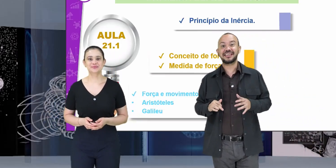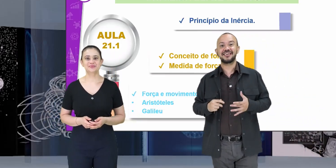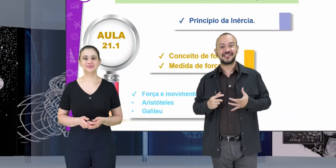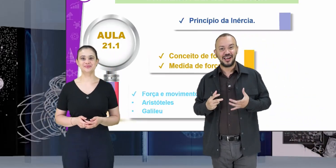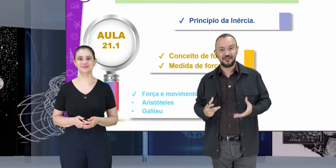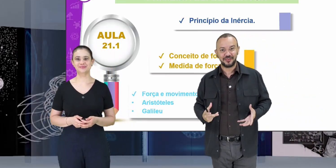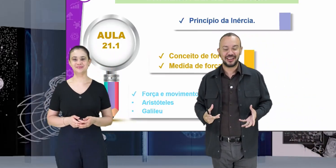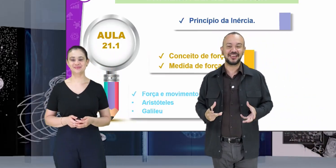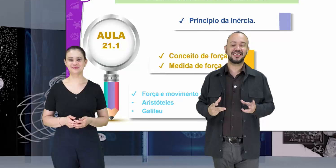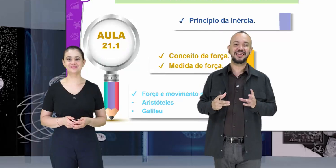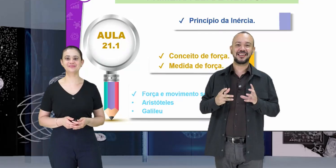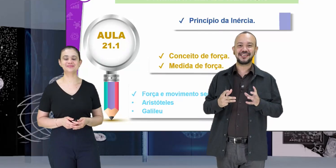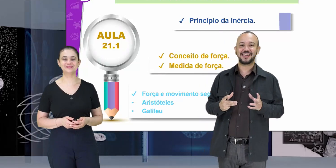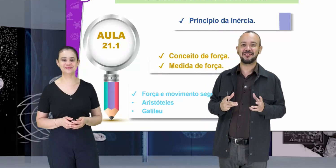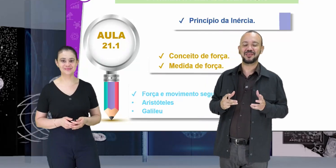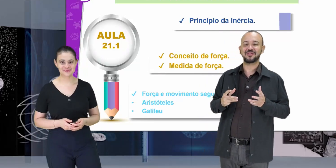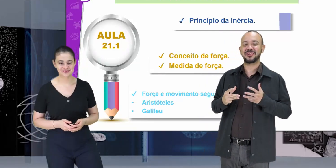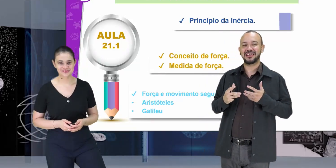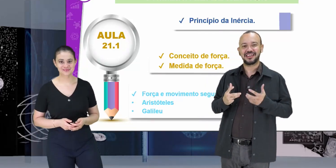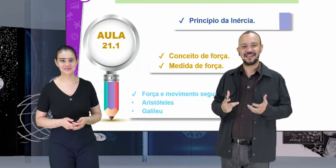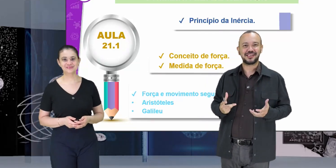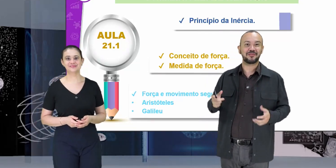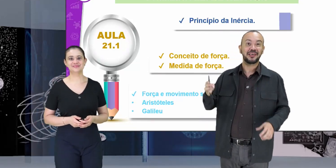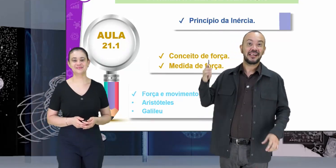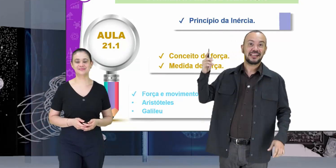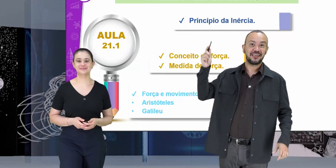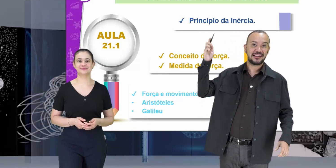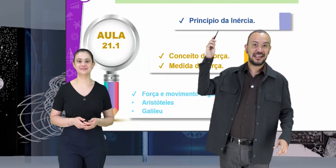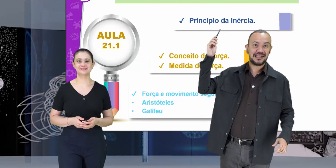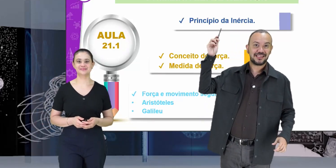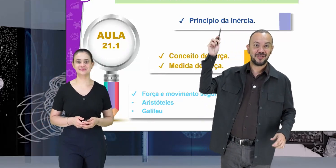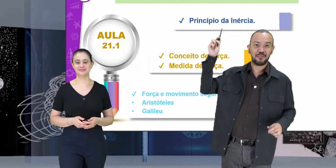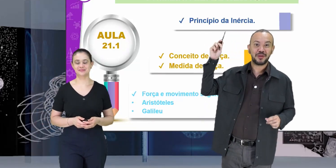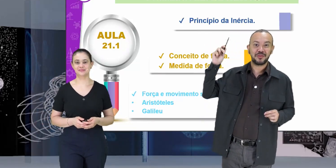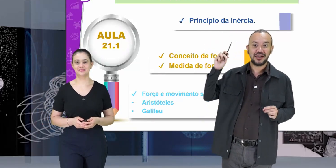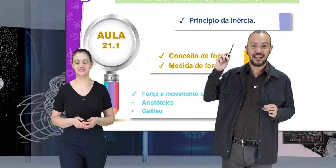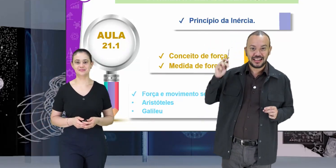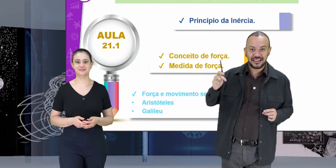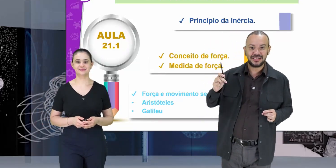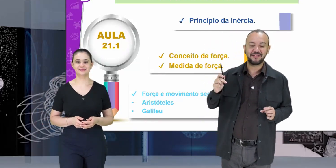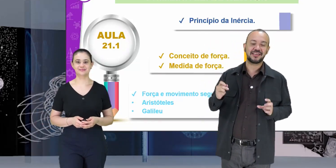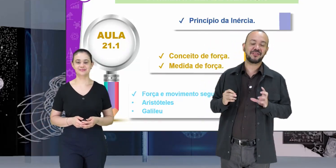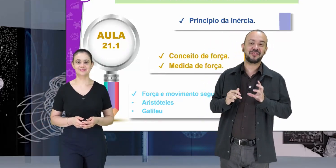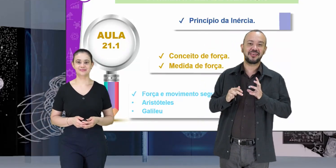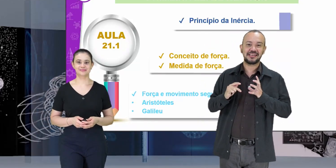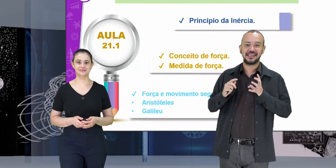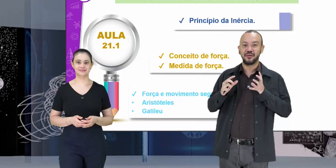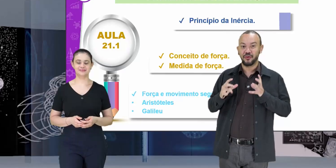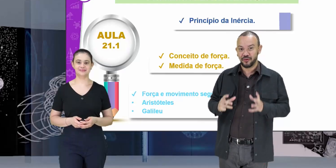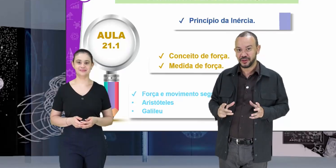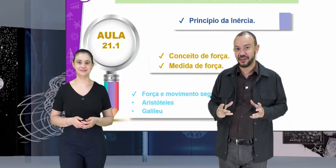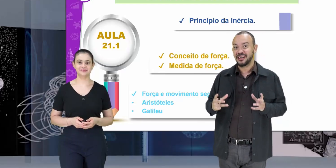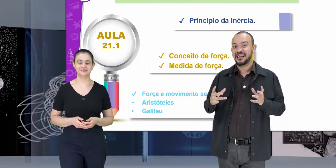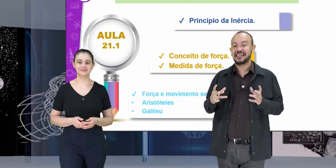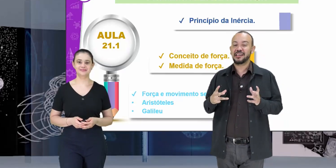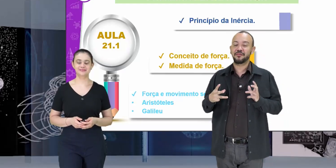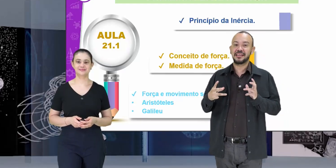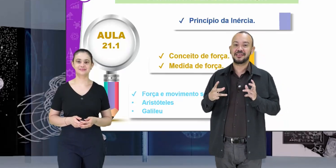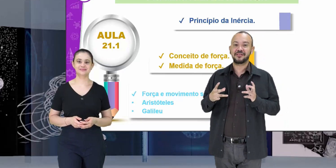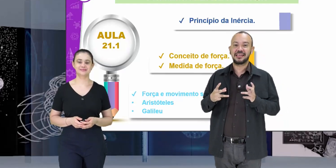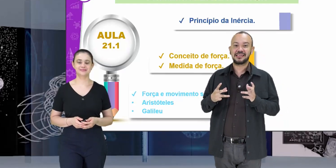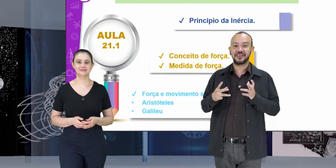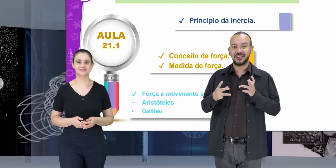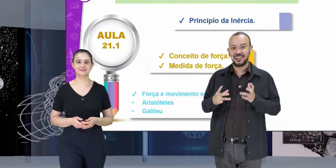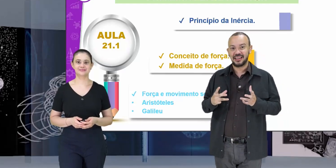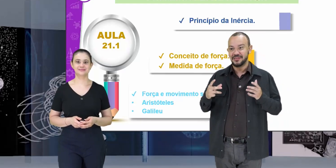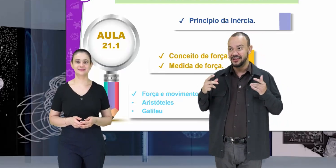pessoal, incansável, tá? Incansável. Newton era incansável. Então essa daí é só a primeira lei que você vai conhecer hoje. E talvez